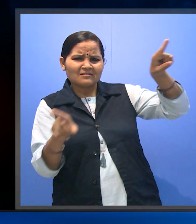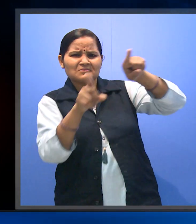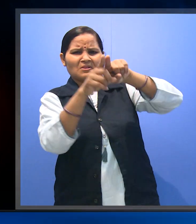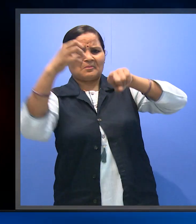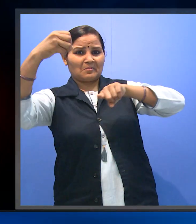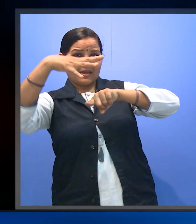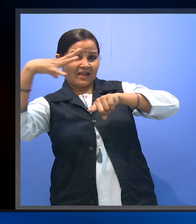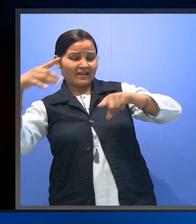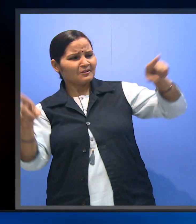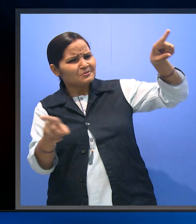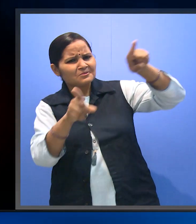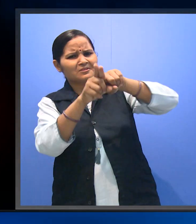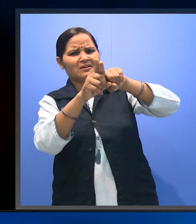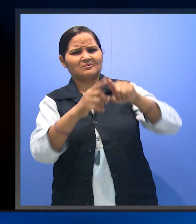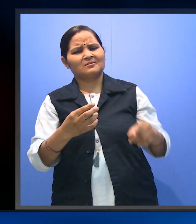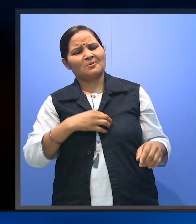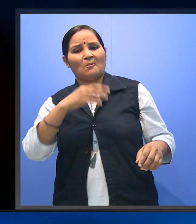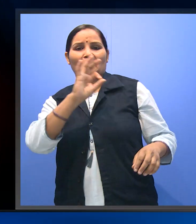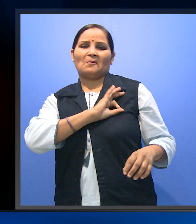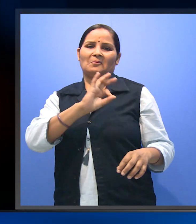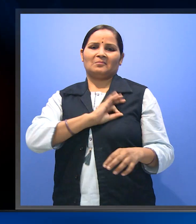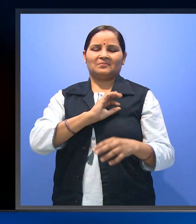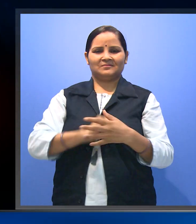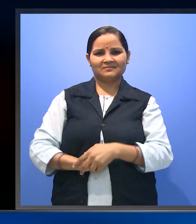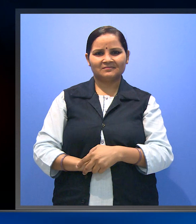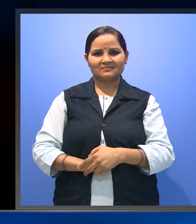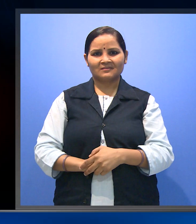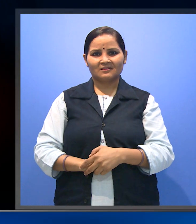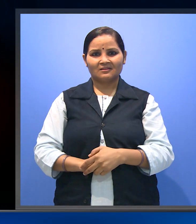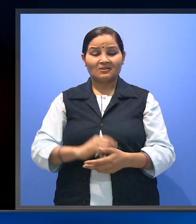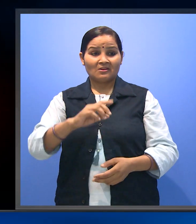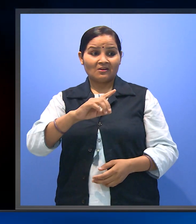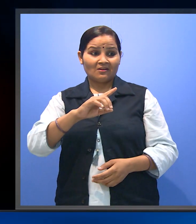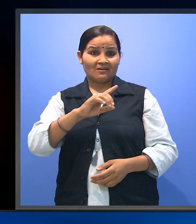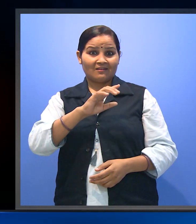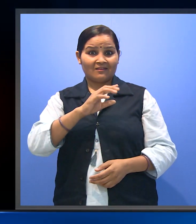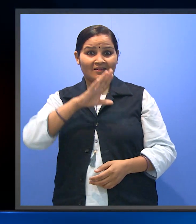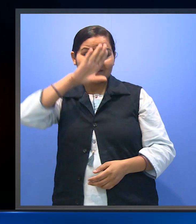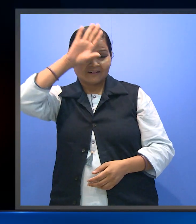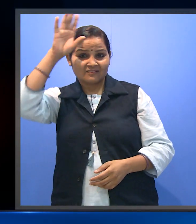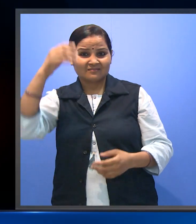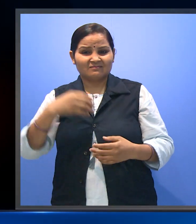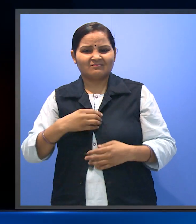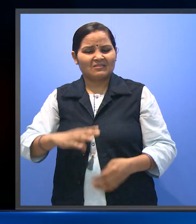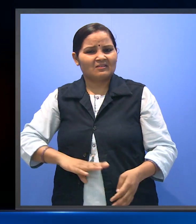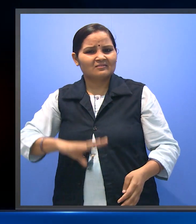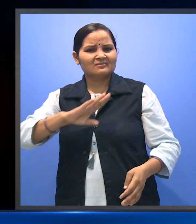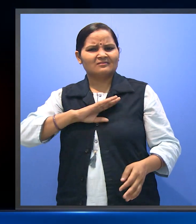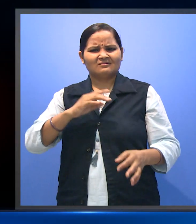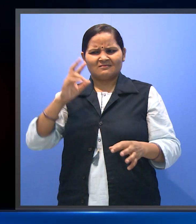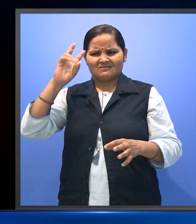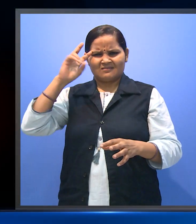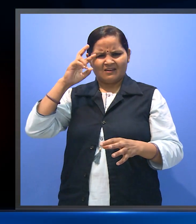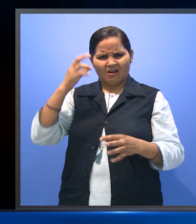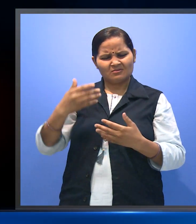धवल है, हमें बहुत पसंद है। राजा को यहां भी संतुष्टता नहीं हुई, उसको लगा